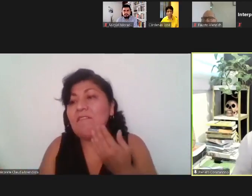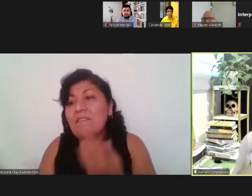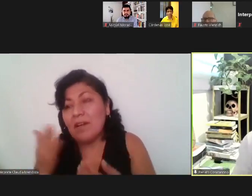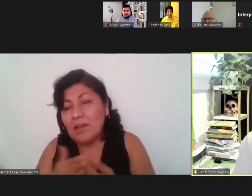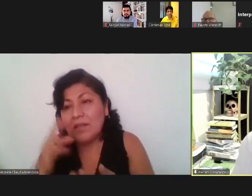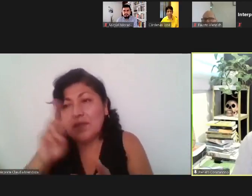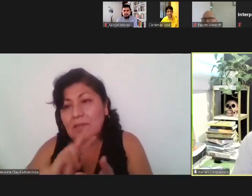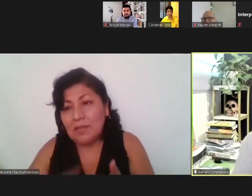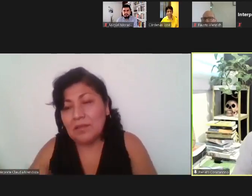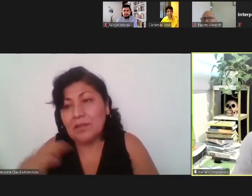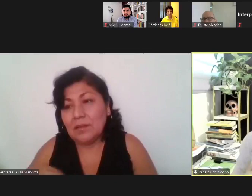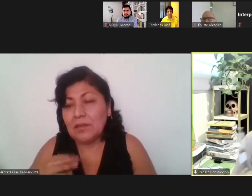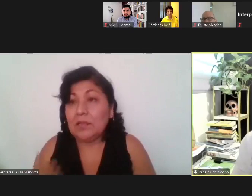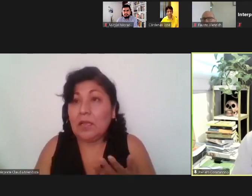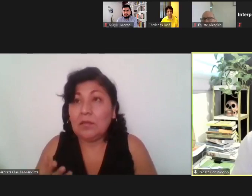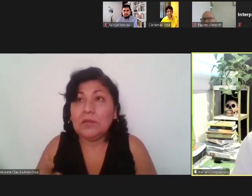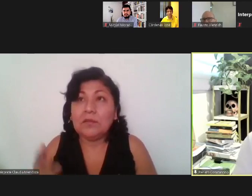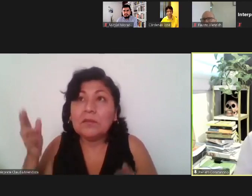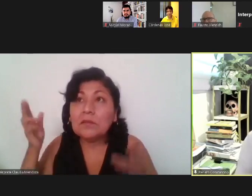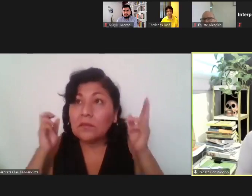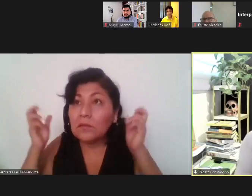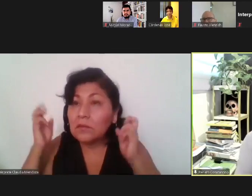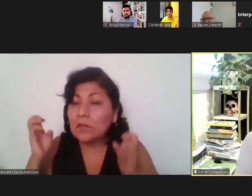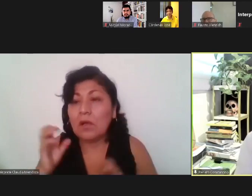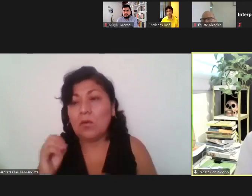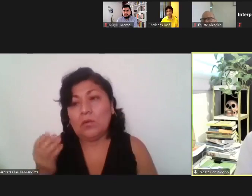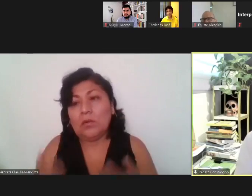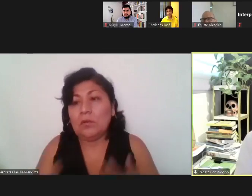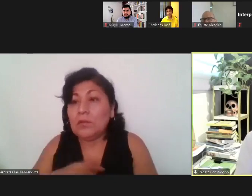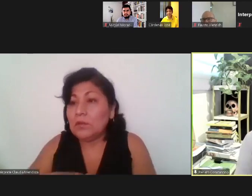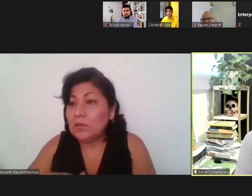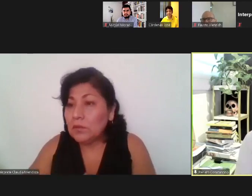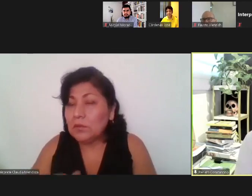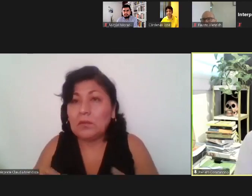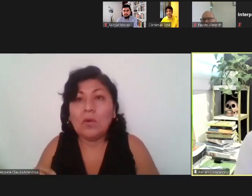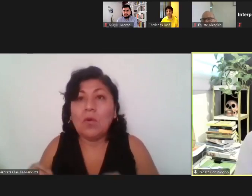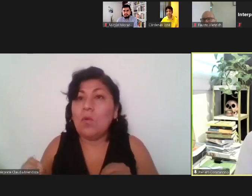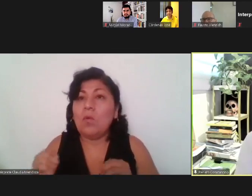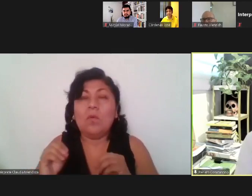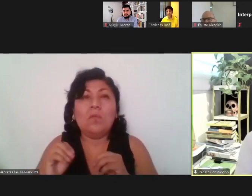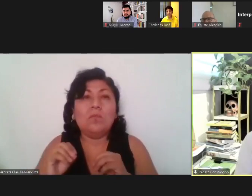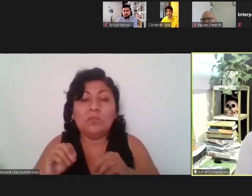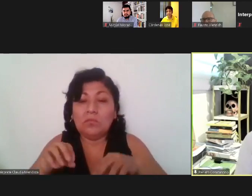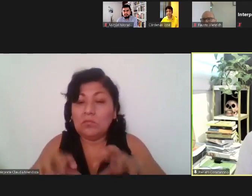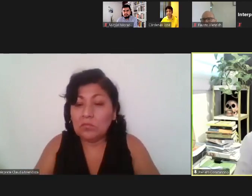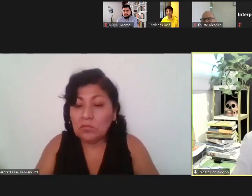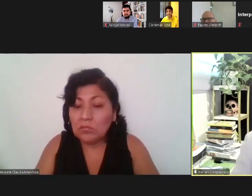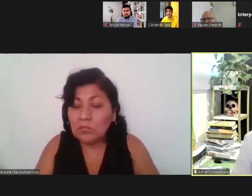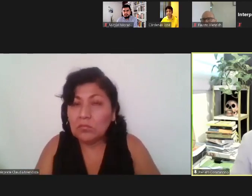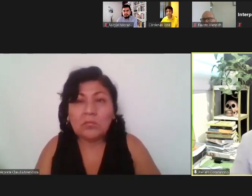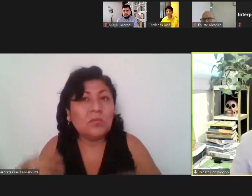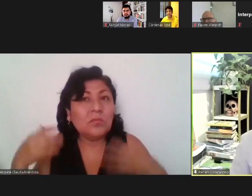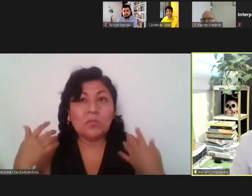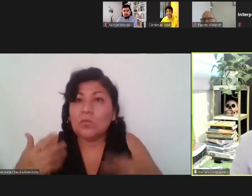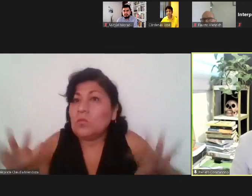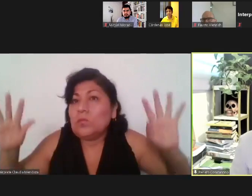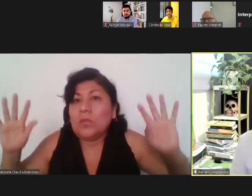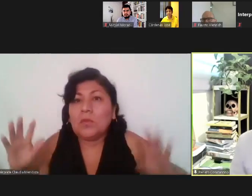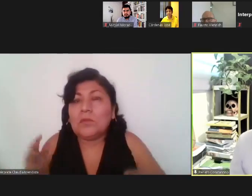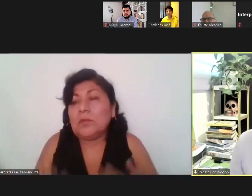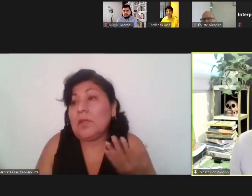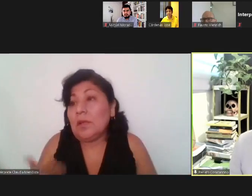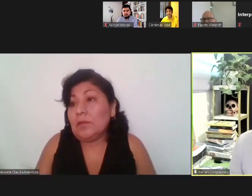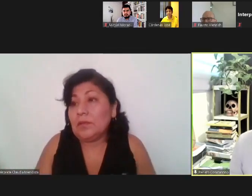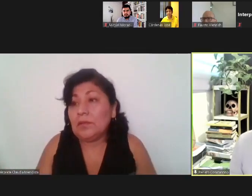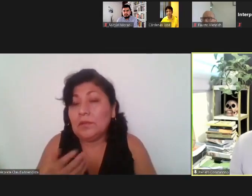podrá ser un audiotexto o podrá ser el texto en digital, que probablemente es la opción más sencilla y menos costosa.